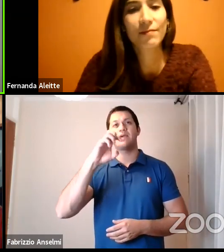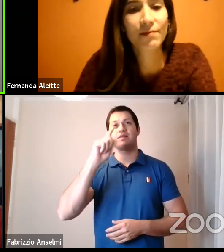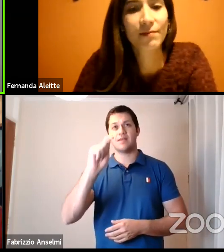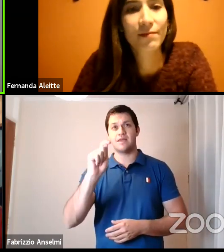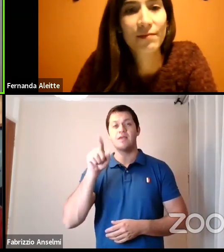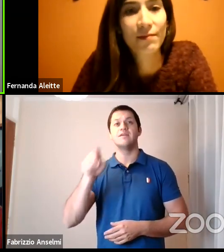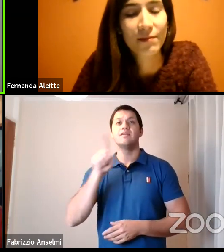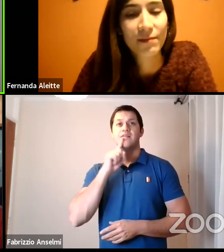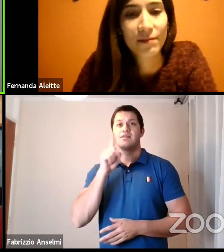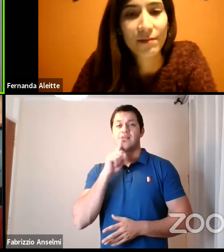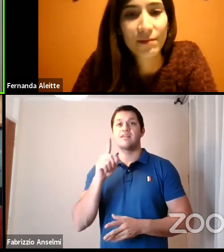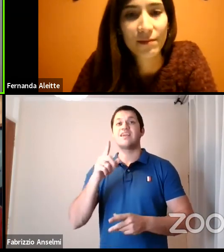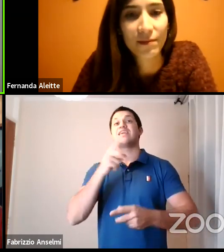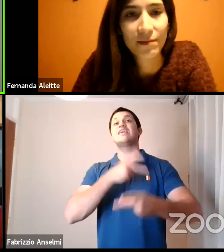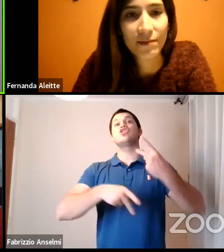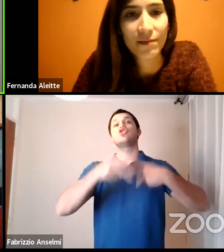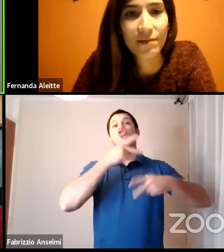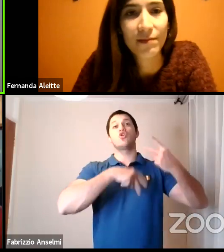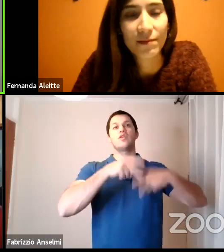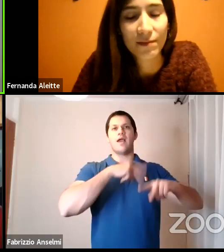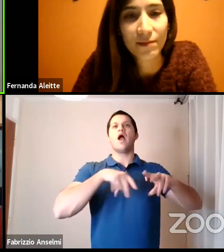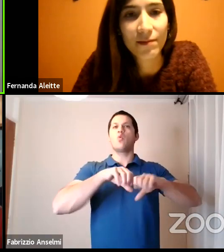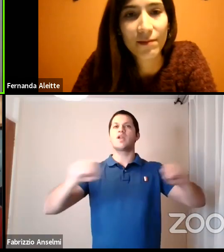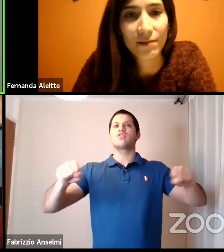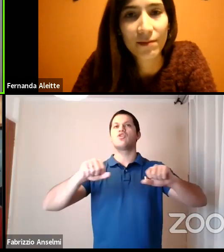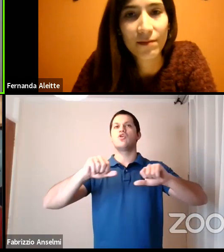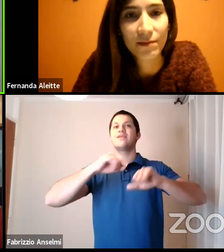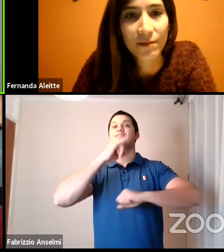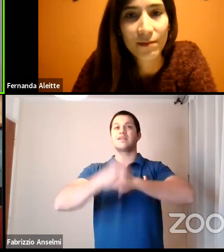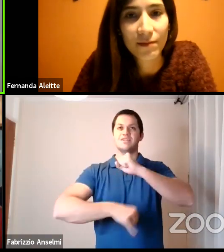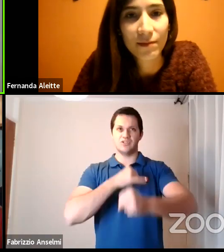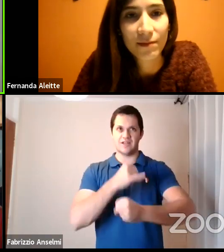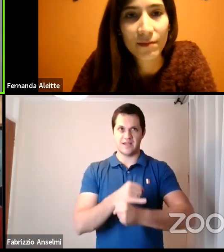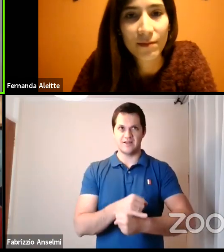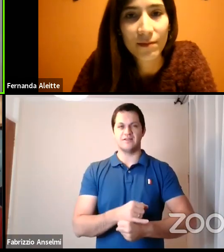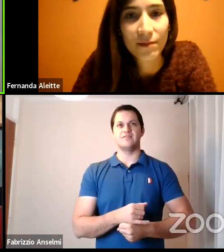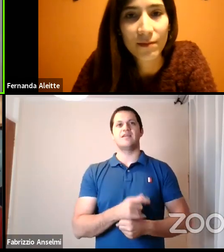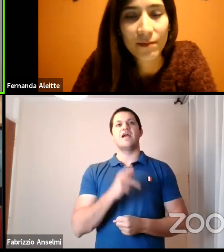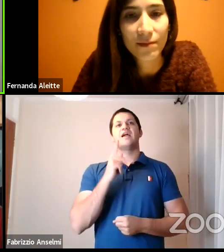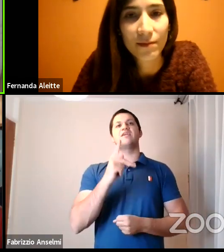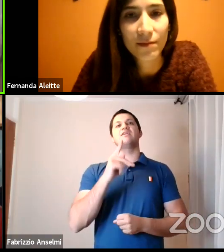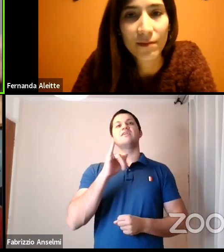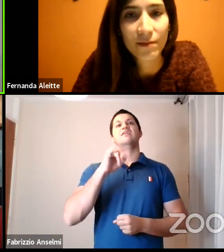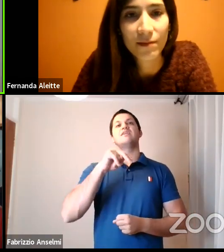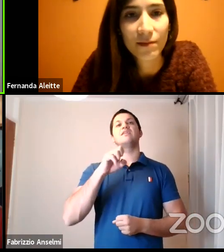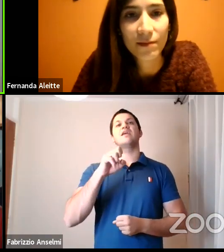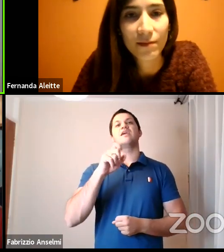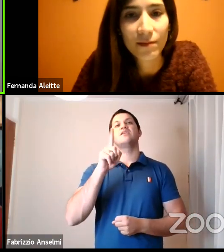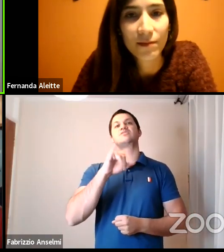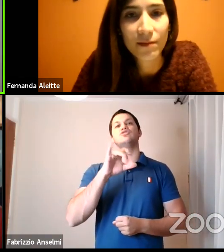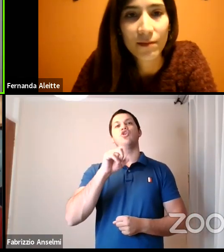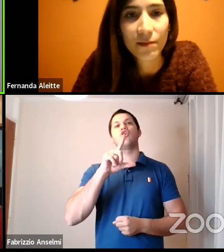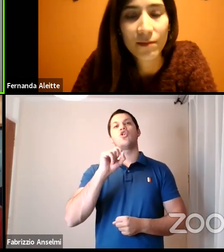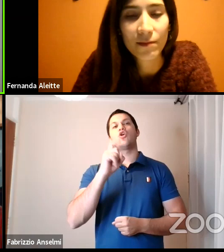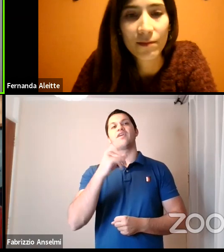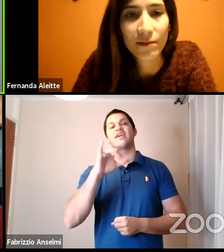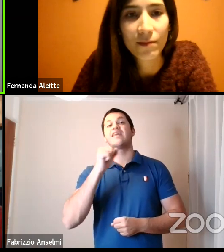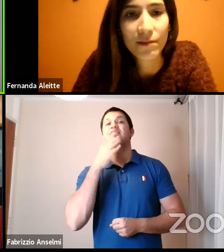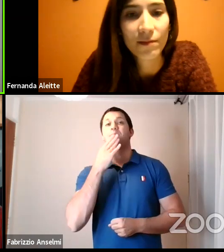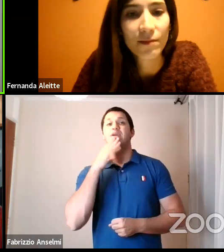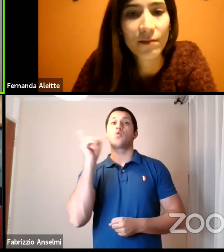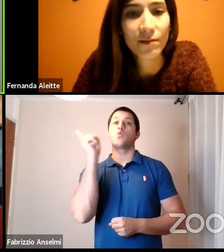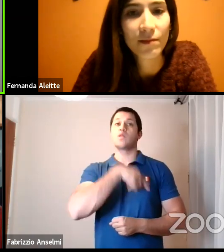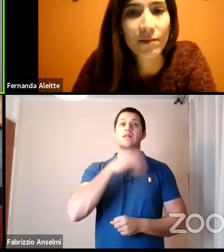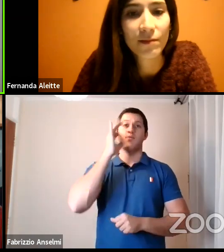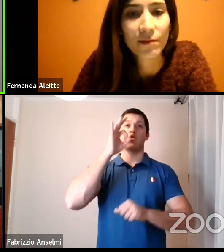sobre la historia de la kinesiología, ¿no? Como la historia de la physical therapy. Y eso existe, y en el último congreso que fue en Suiza, tuvieron una